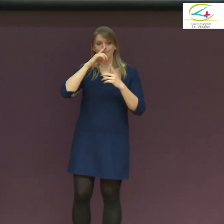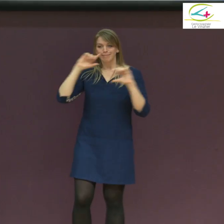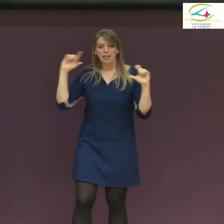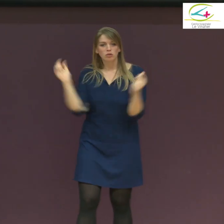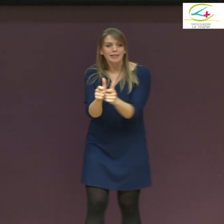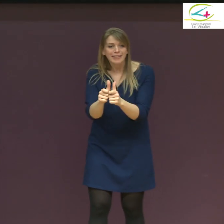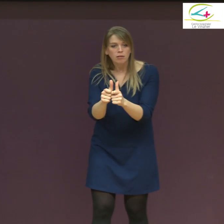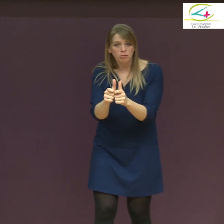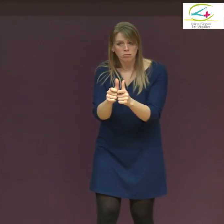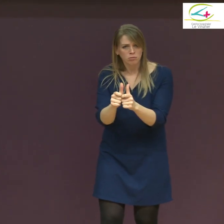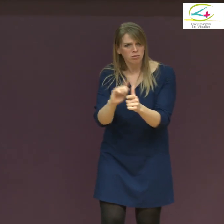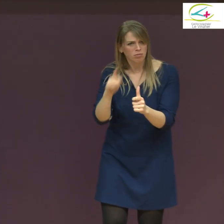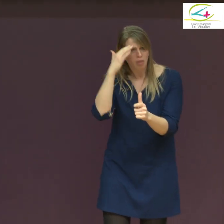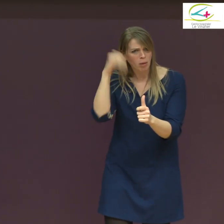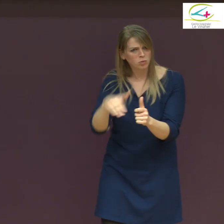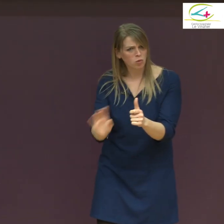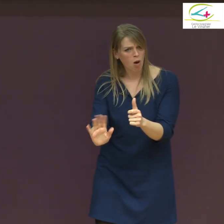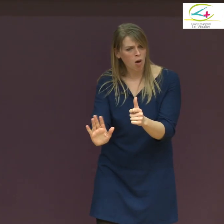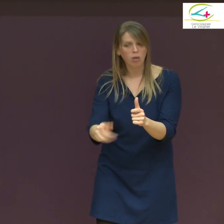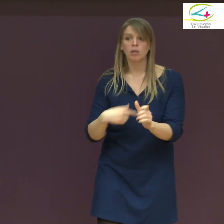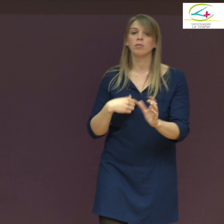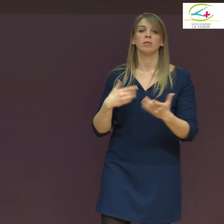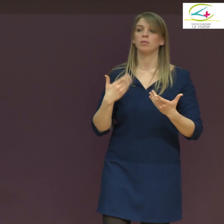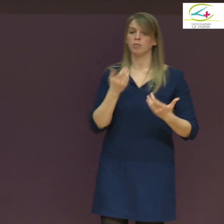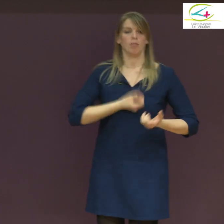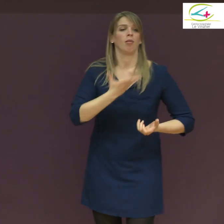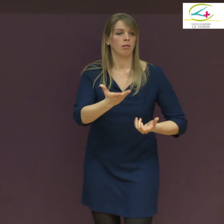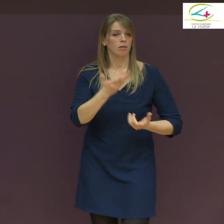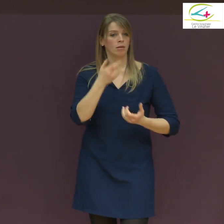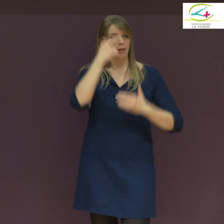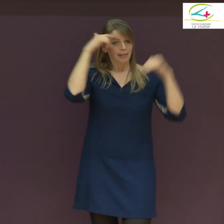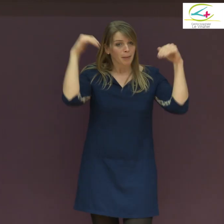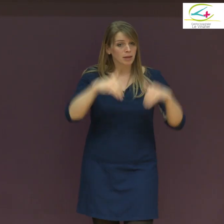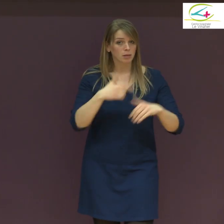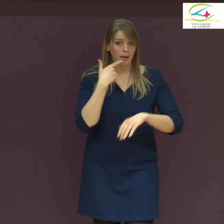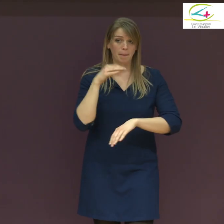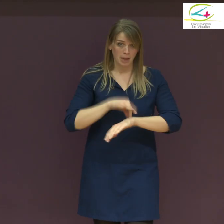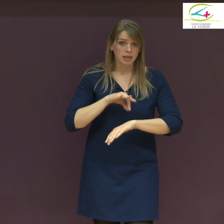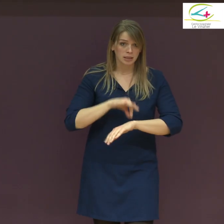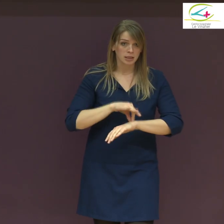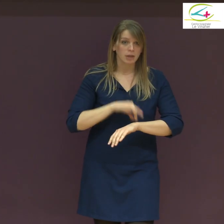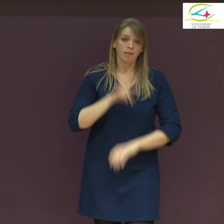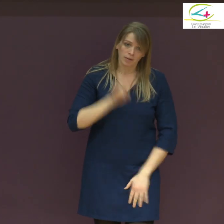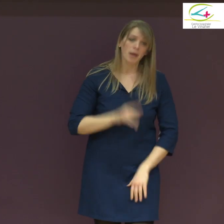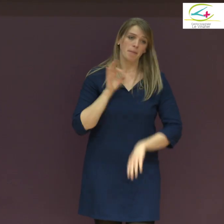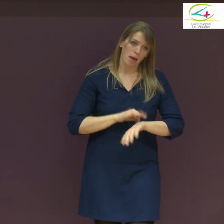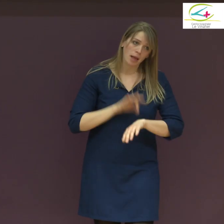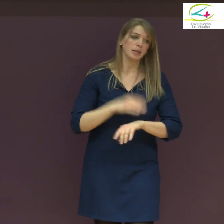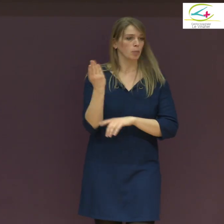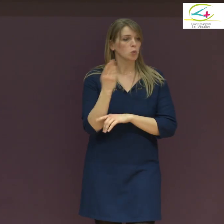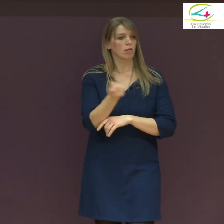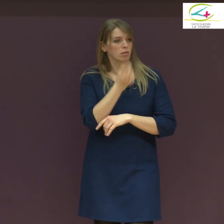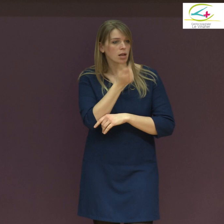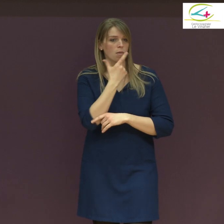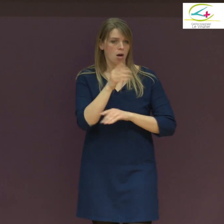de dépression. Moi, quand je parle de dépression, ou quand Edouard parle de dépression, on parle d'une maladie qui a besoin d'un traitement qui est